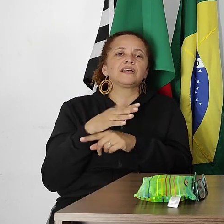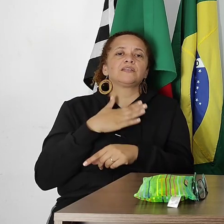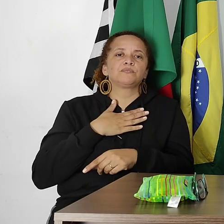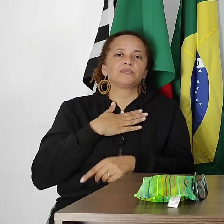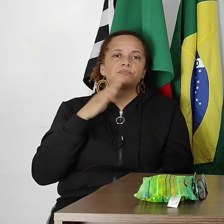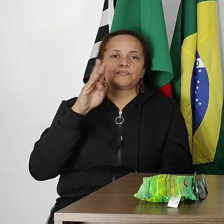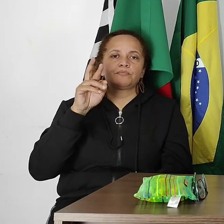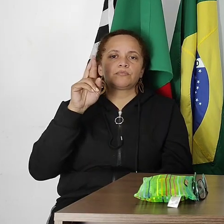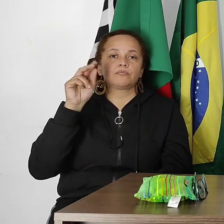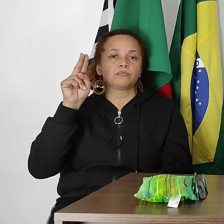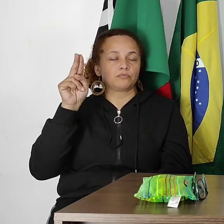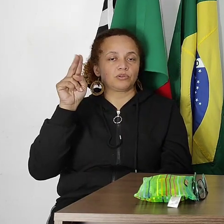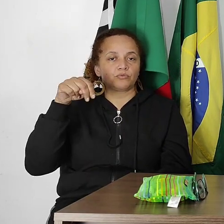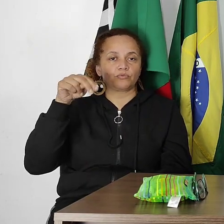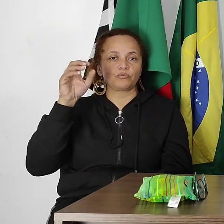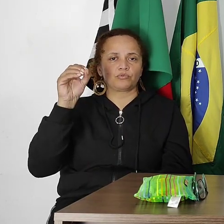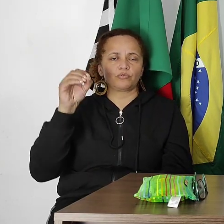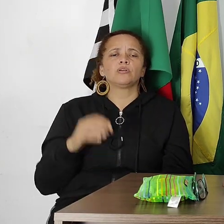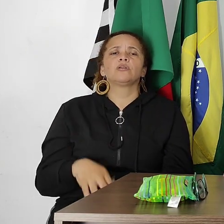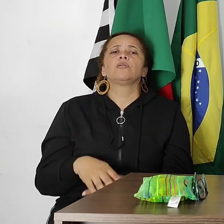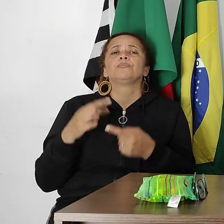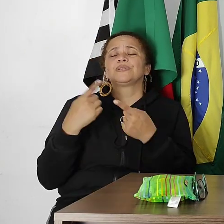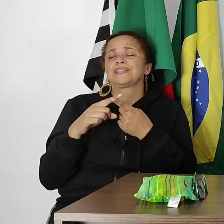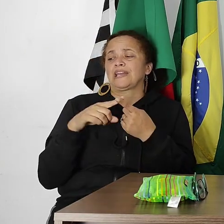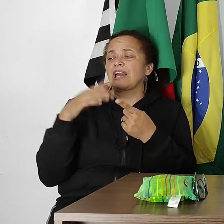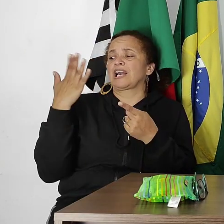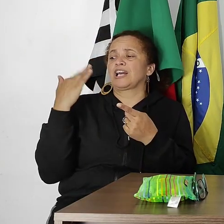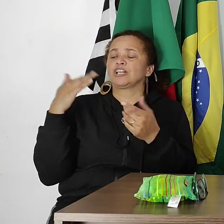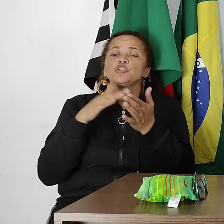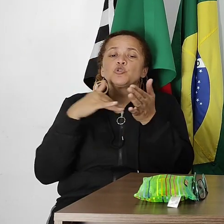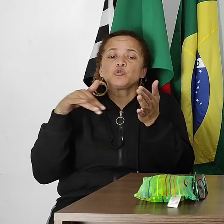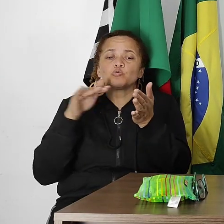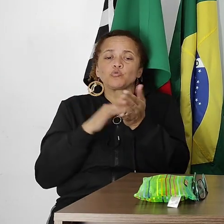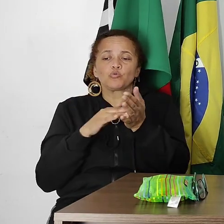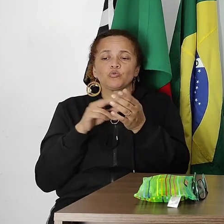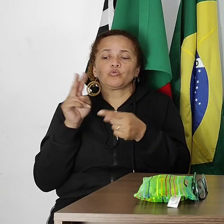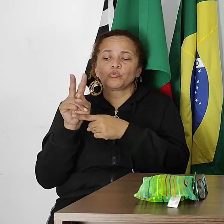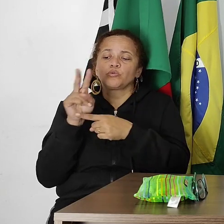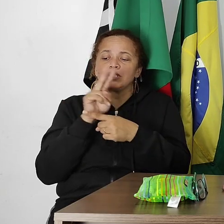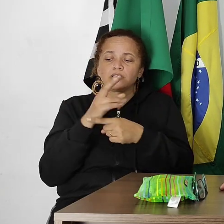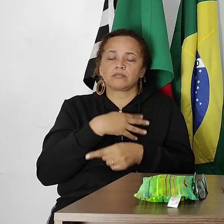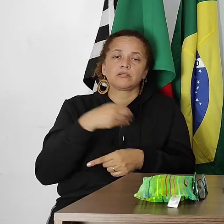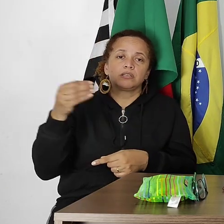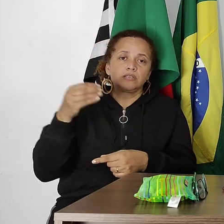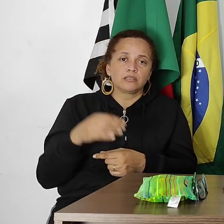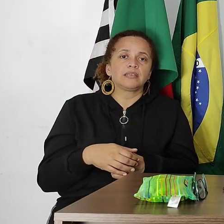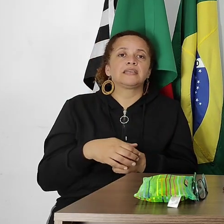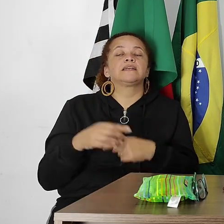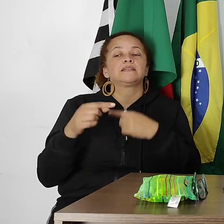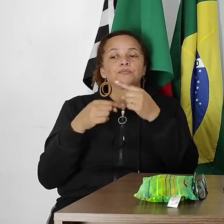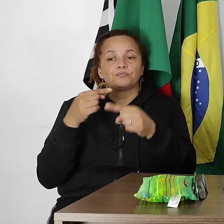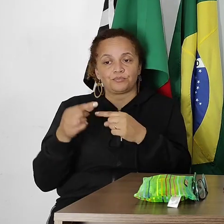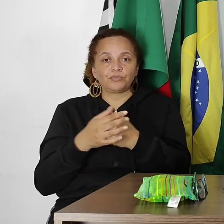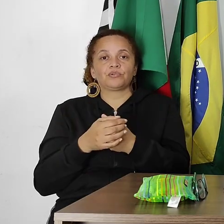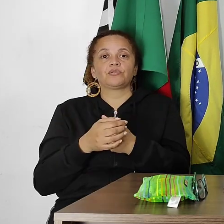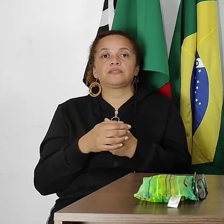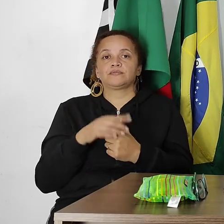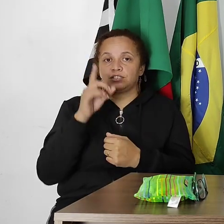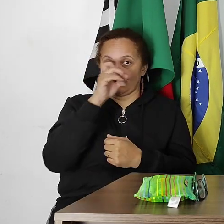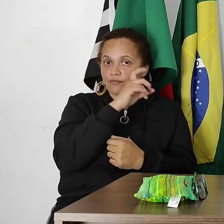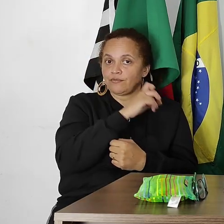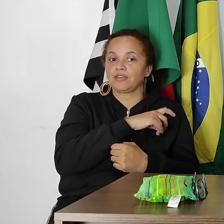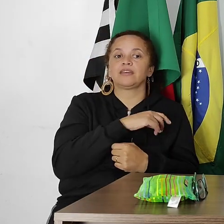atenção tudo para ele, né? Antes era tudo para ele que eu fazia, aí eu tive que dividir essa atenção com o meu marido e ele ficou bem triste